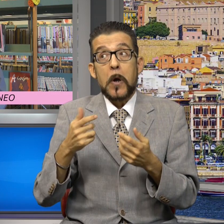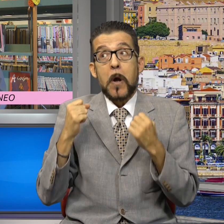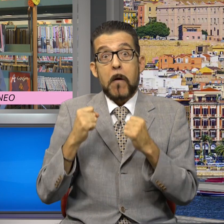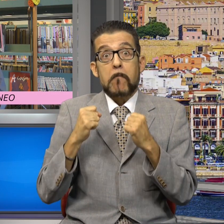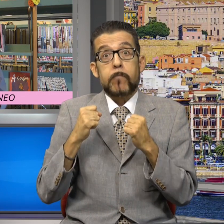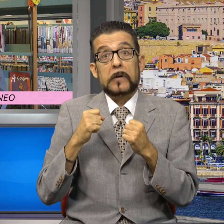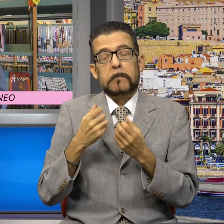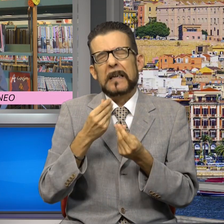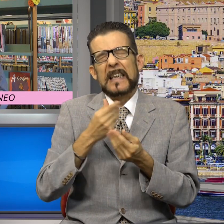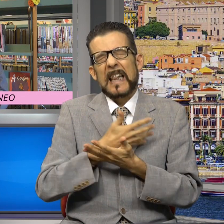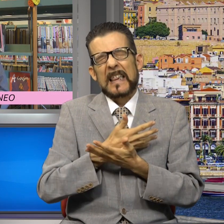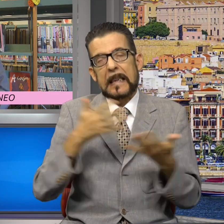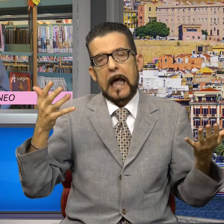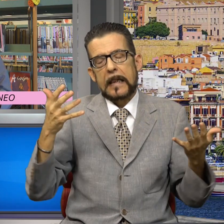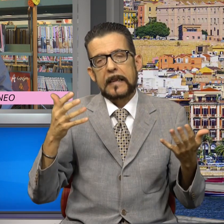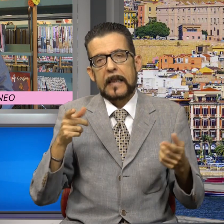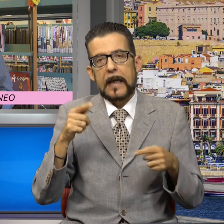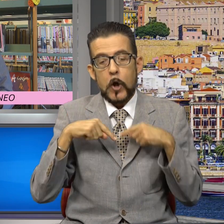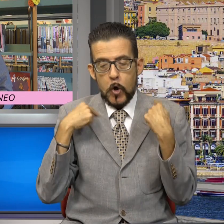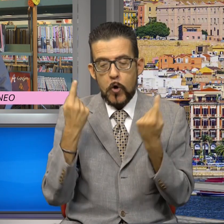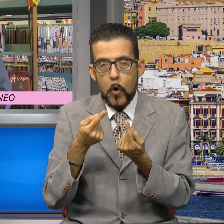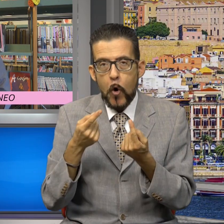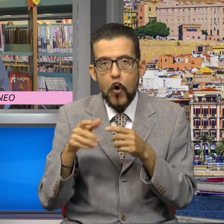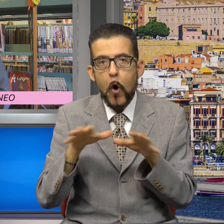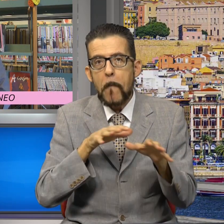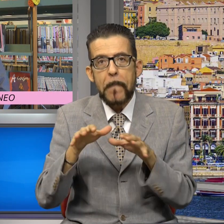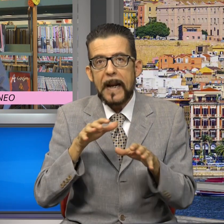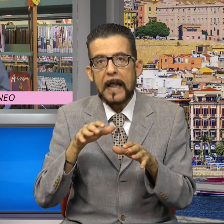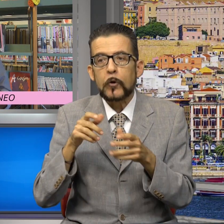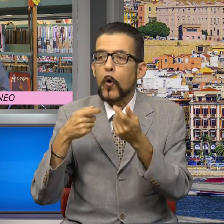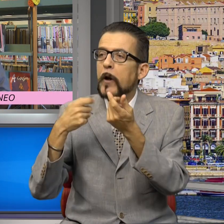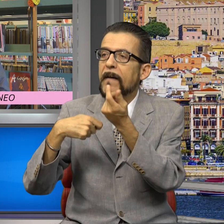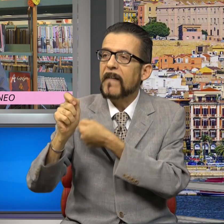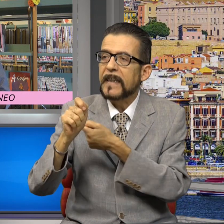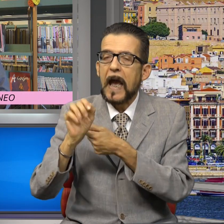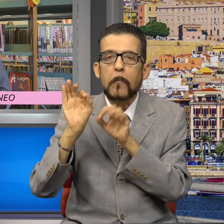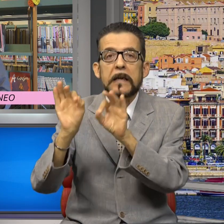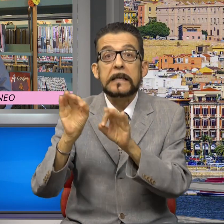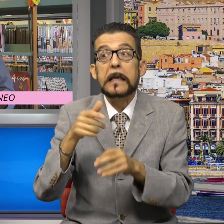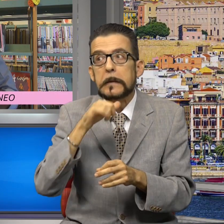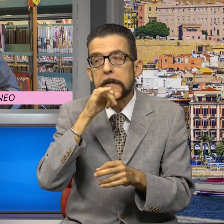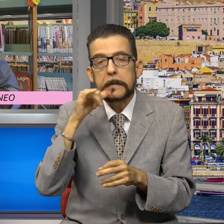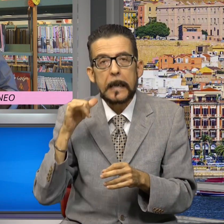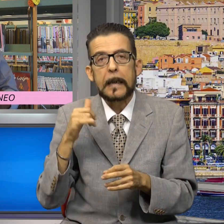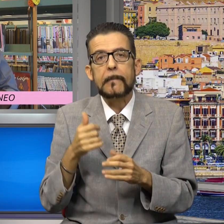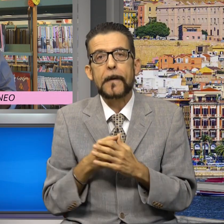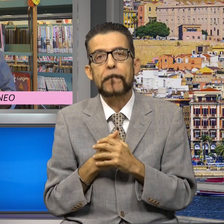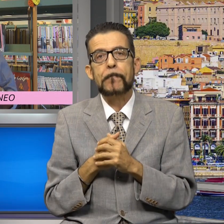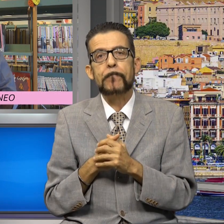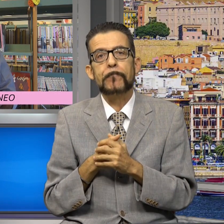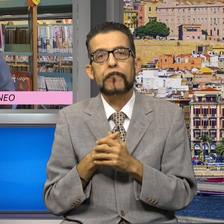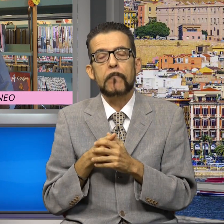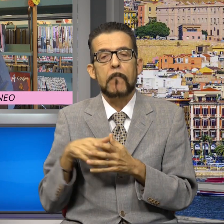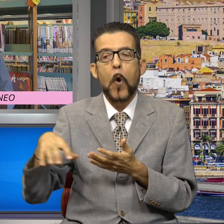diventano enormi. E noi che siamo operatori che vendono la destinazione hanno necessità che gli operatori